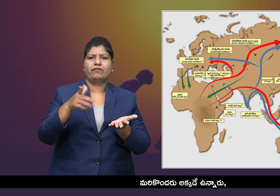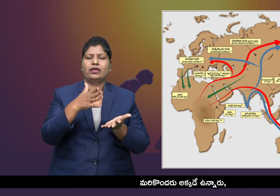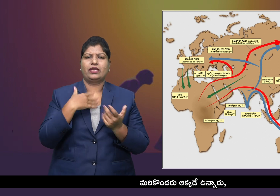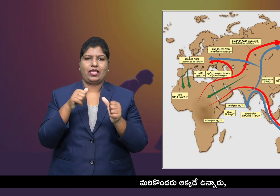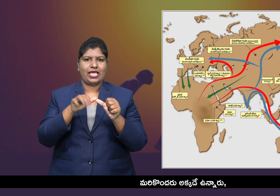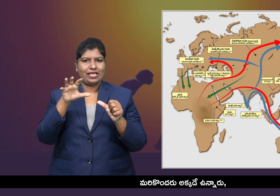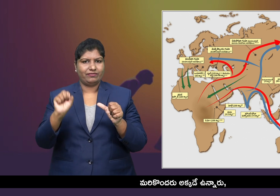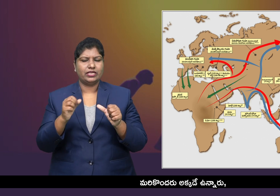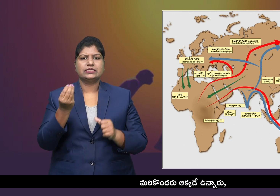అక్కడే ఉన్నారు.